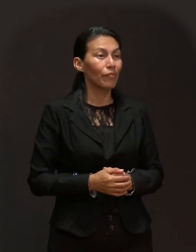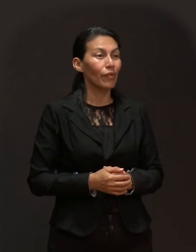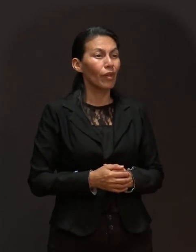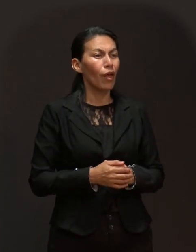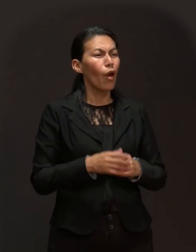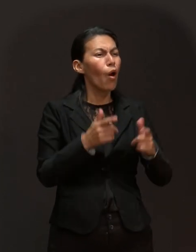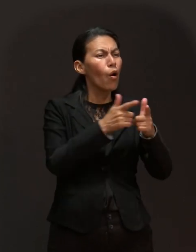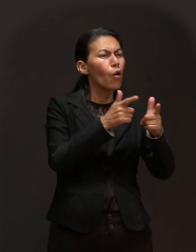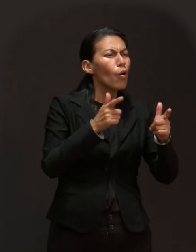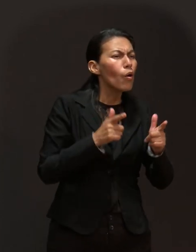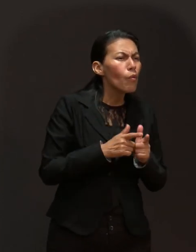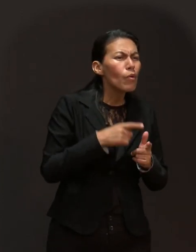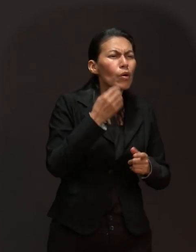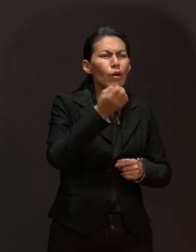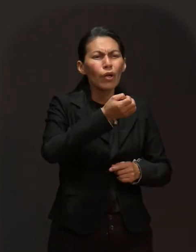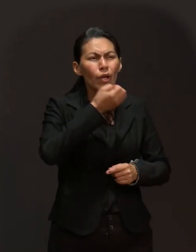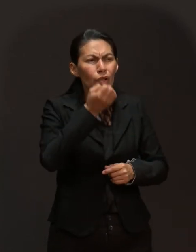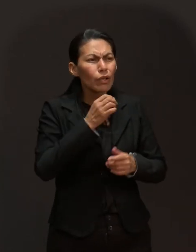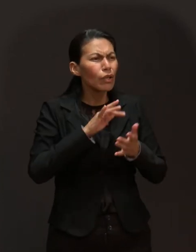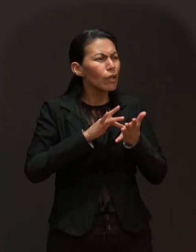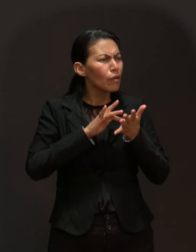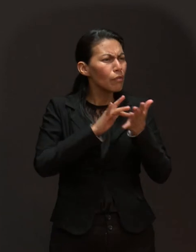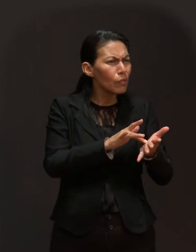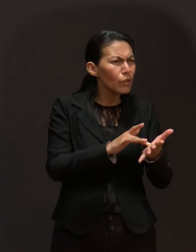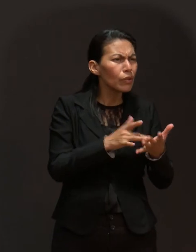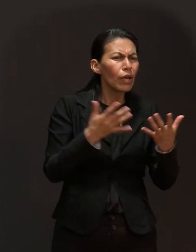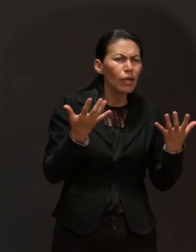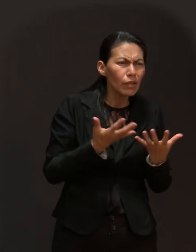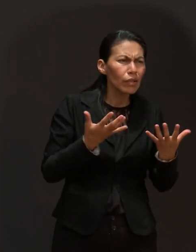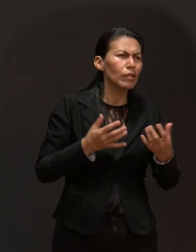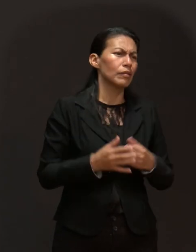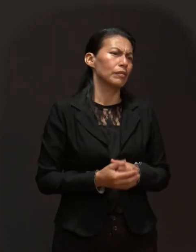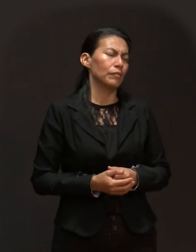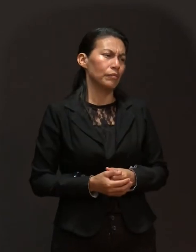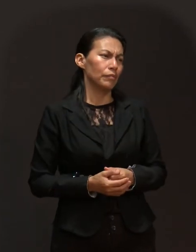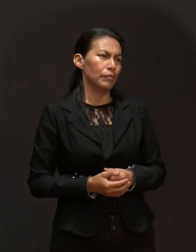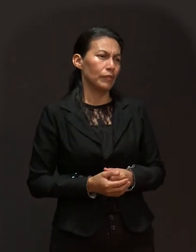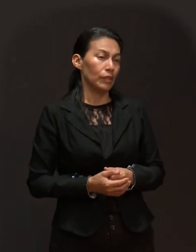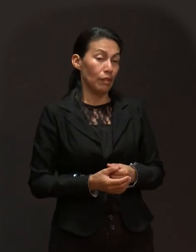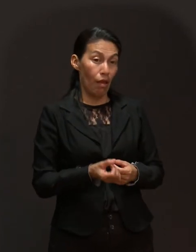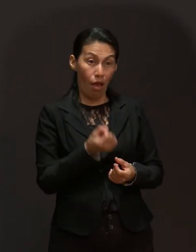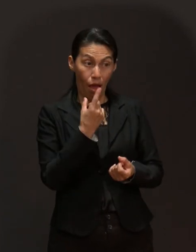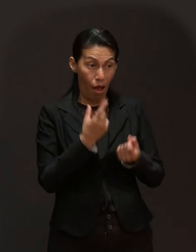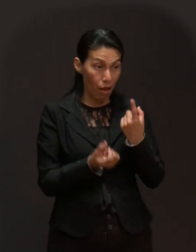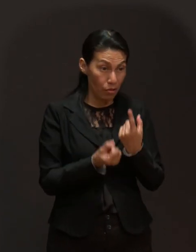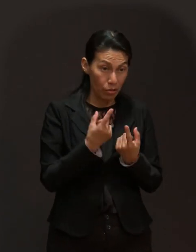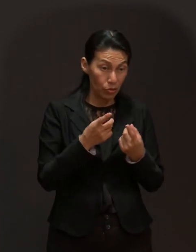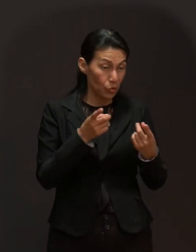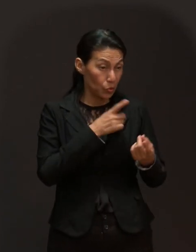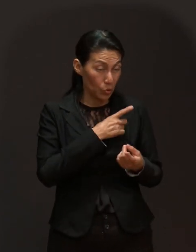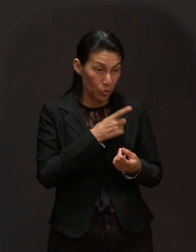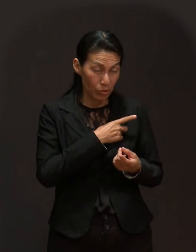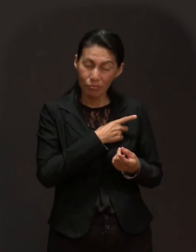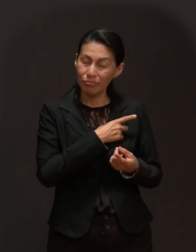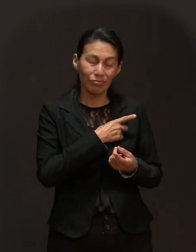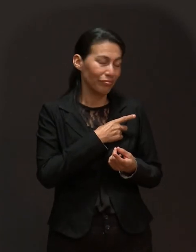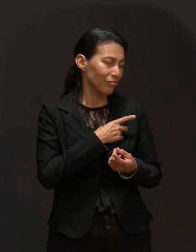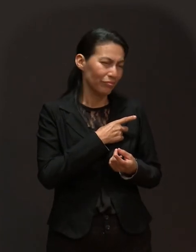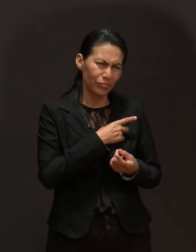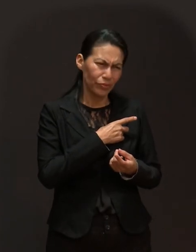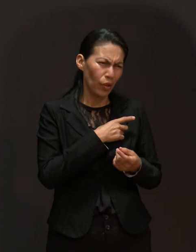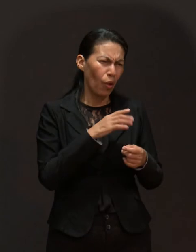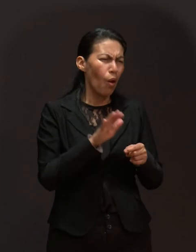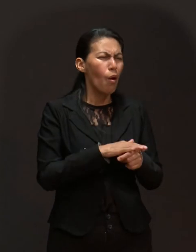hay que formar grupos de oración de apoyo con todo para que nadie nadie se sienta